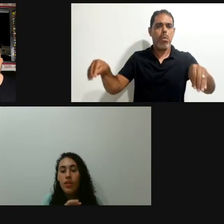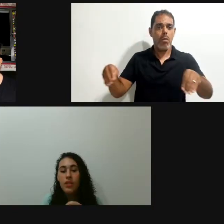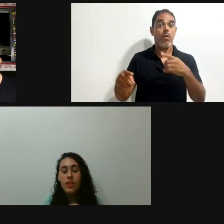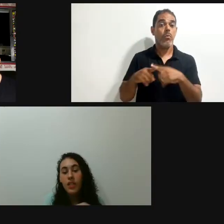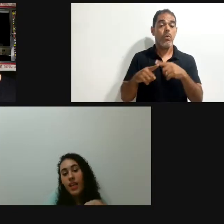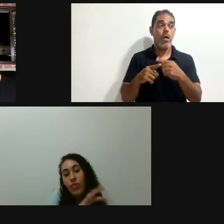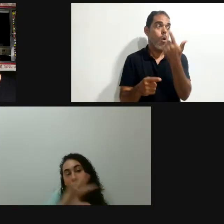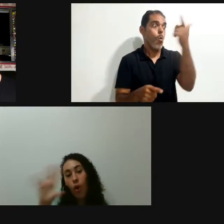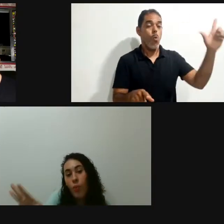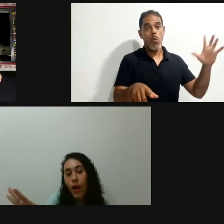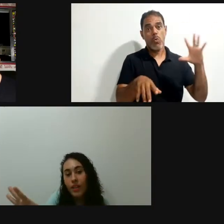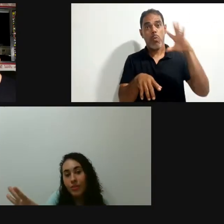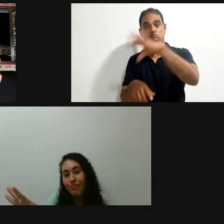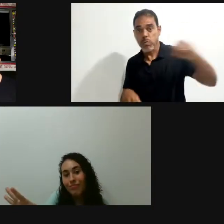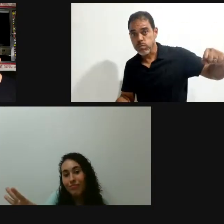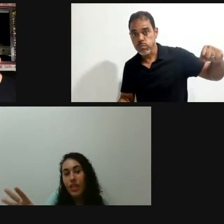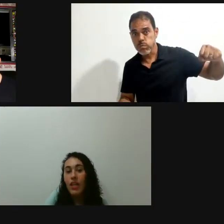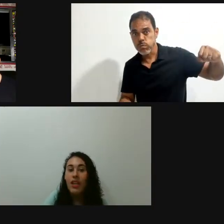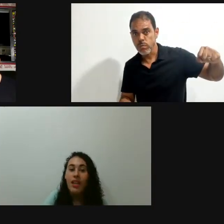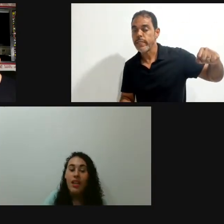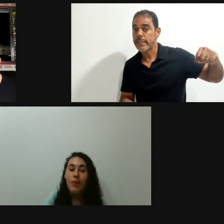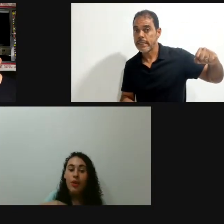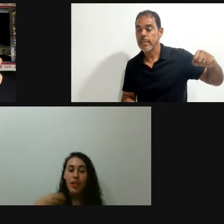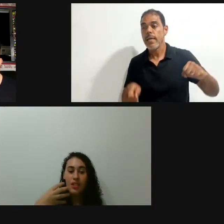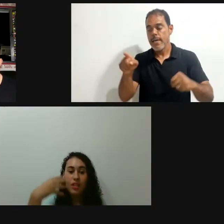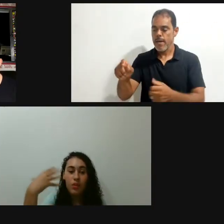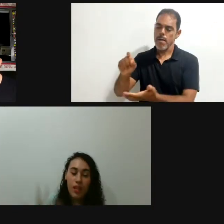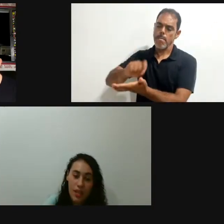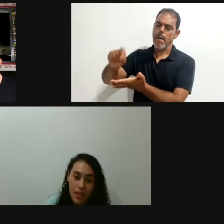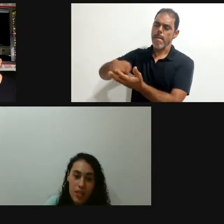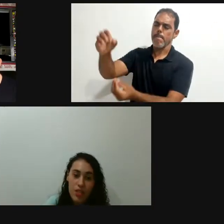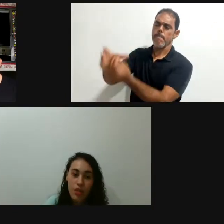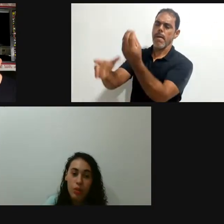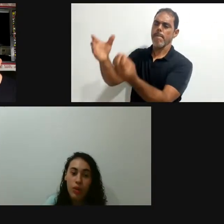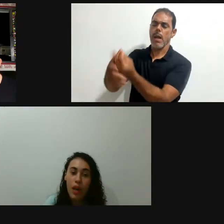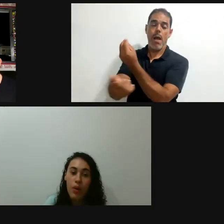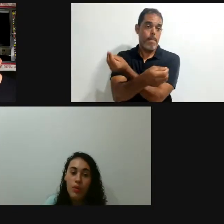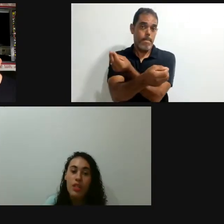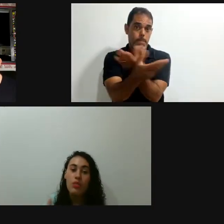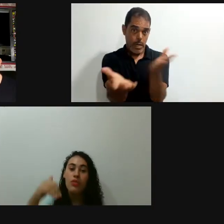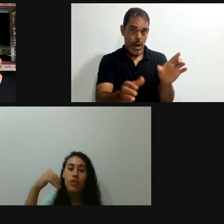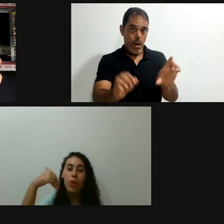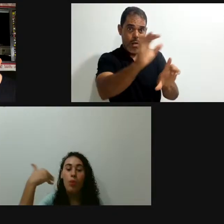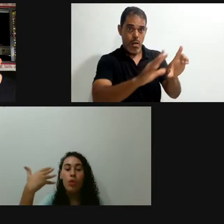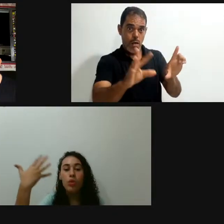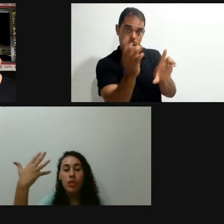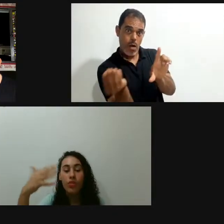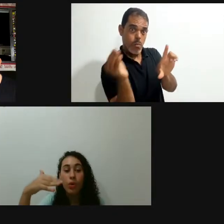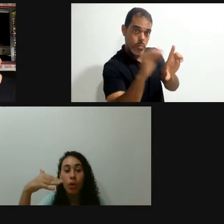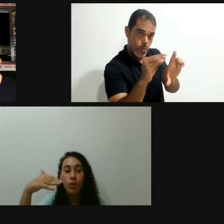e, infelizmente, a ideia foi roubada. E por eles não terem esse registro autoral, isso